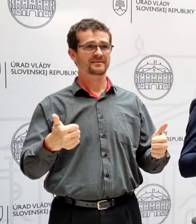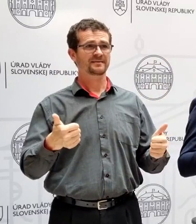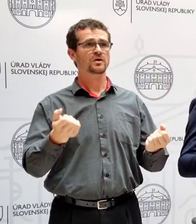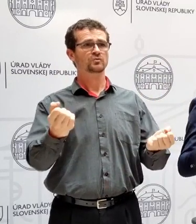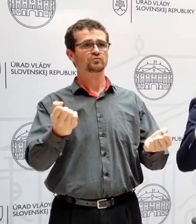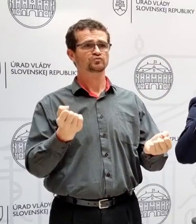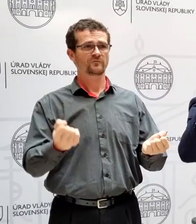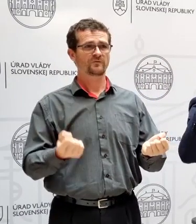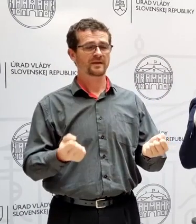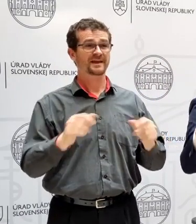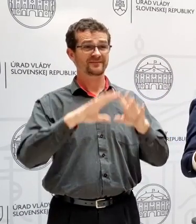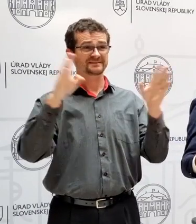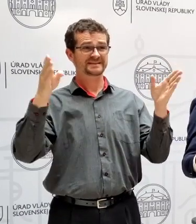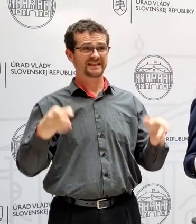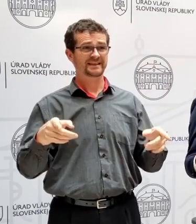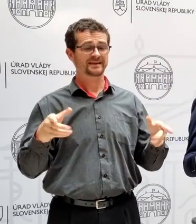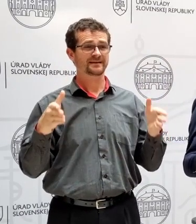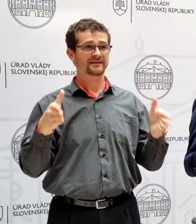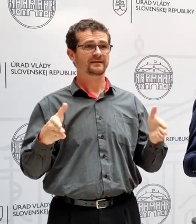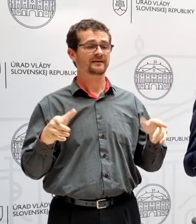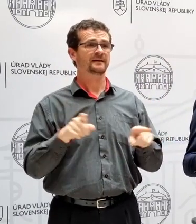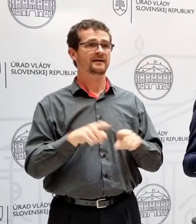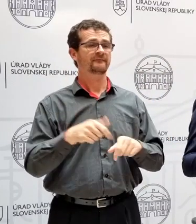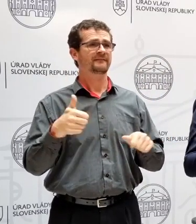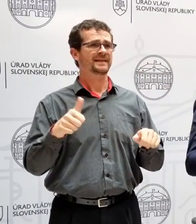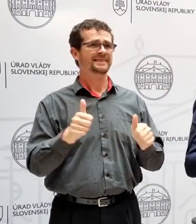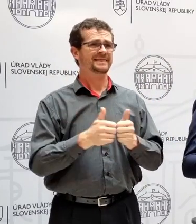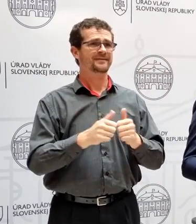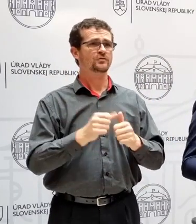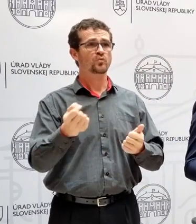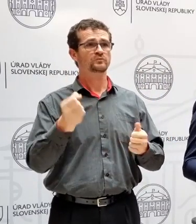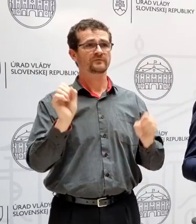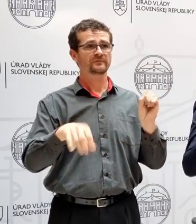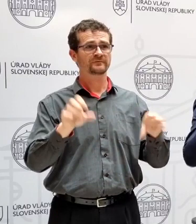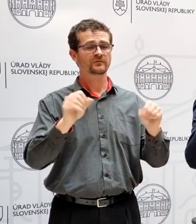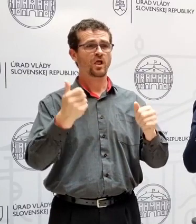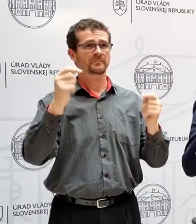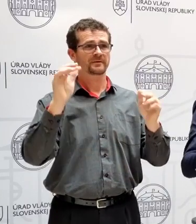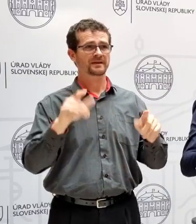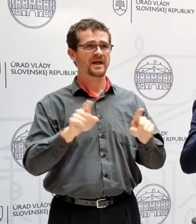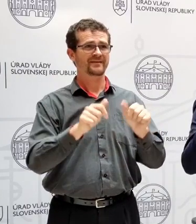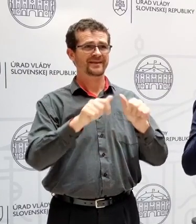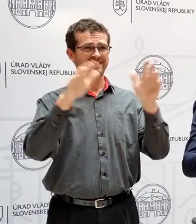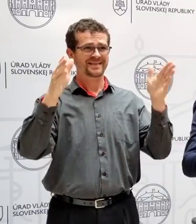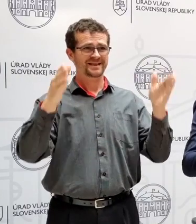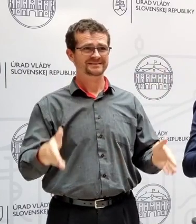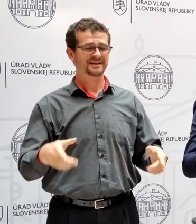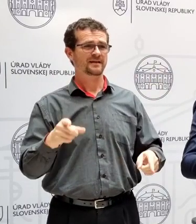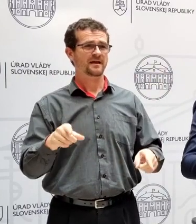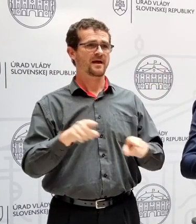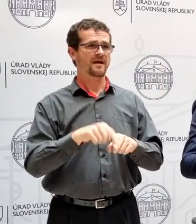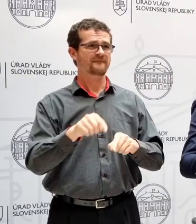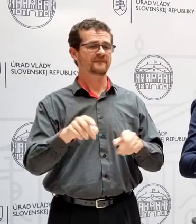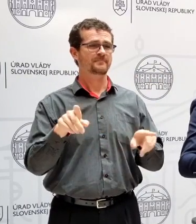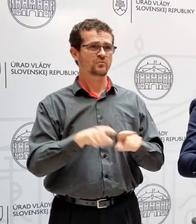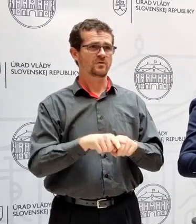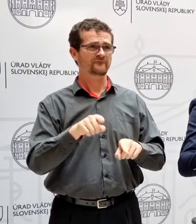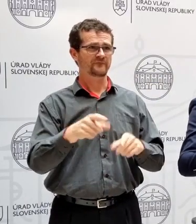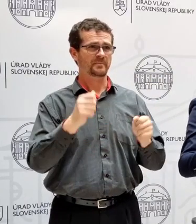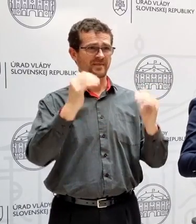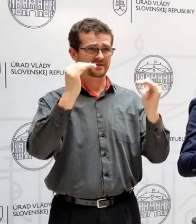kopu šufličkov, ale v tej skrini je v podstate jedno, do ktorého šuflička, koľko dáte peňazí, stále to je jedna skriňa, stále v tej skrini je rovnaké množstvo